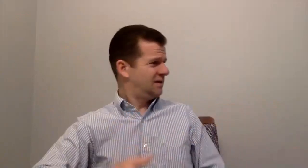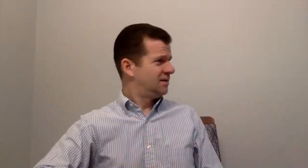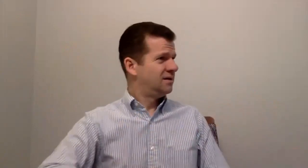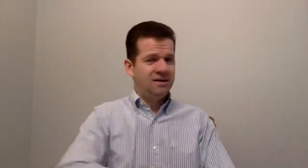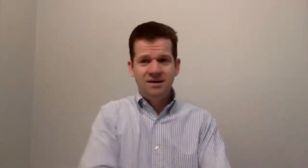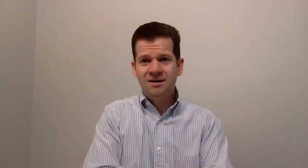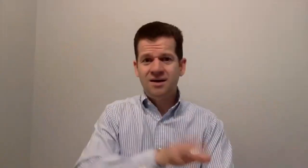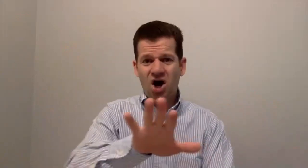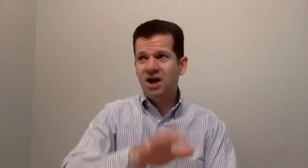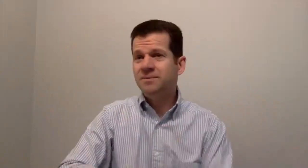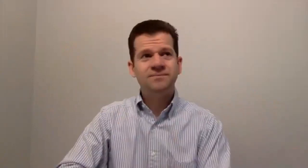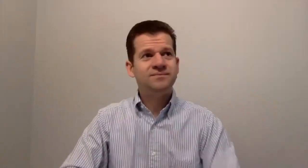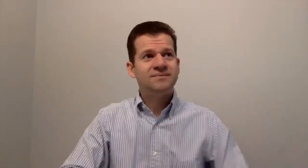mim? Olha.